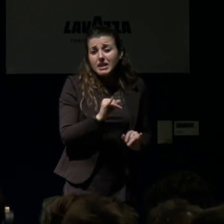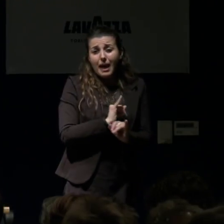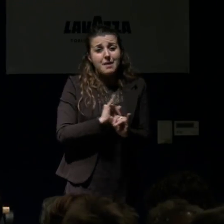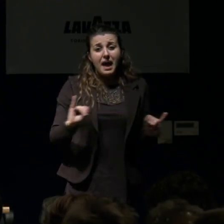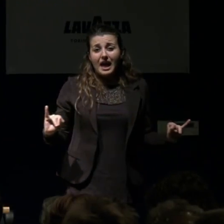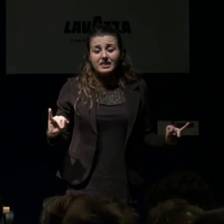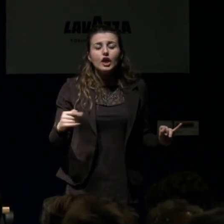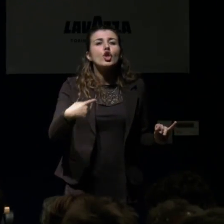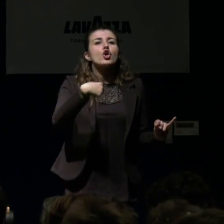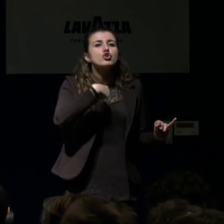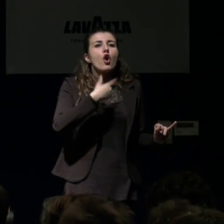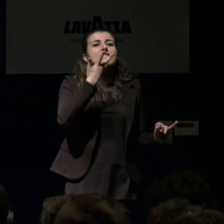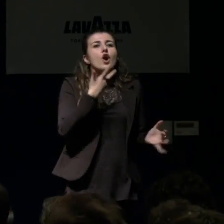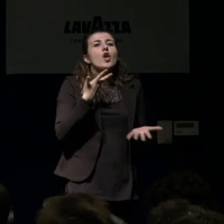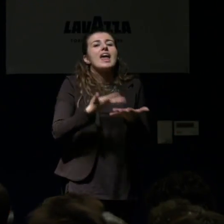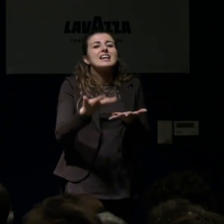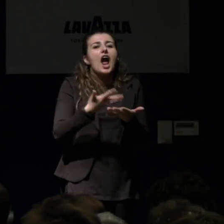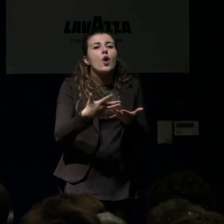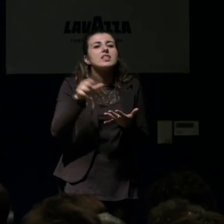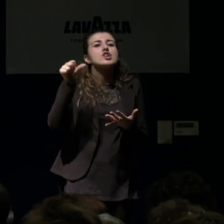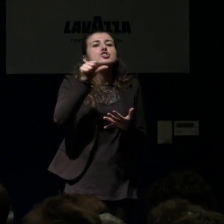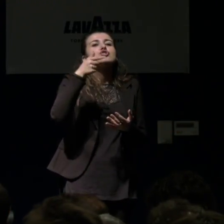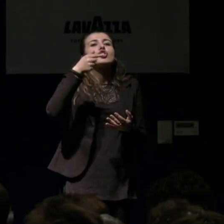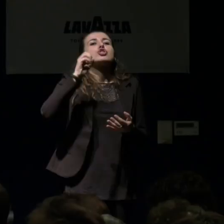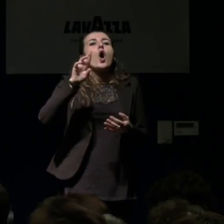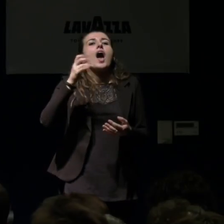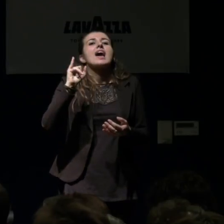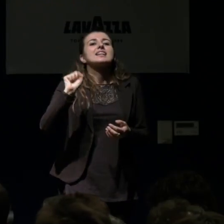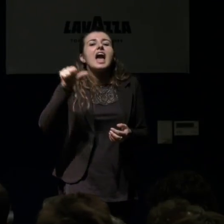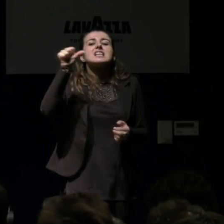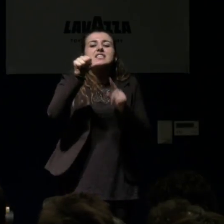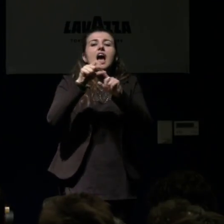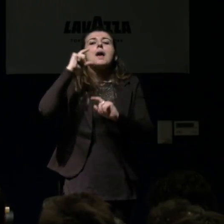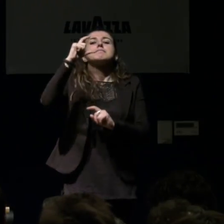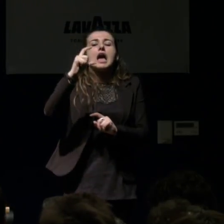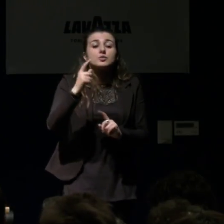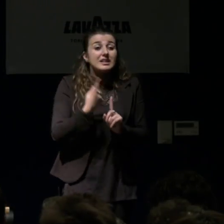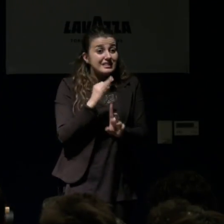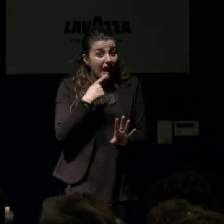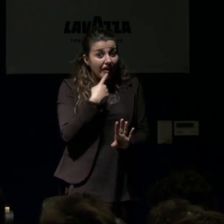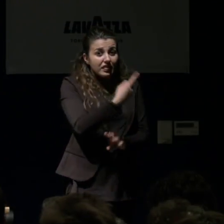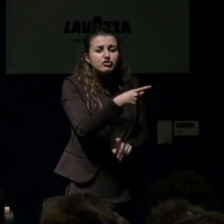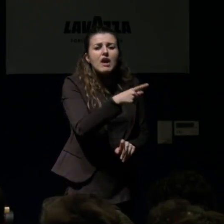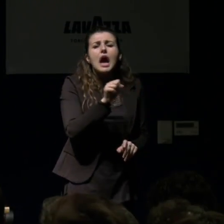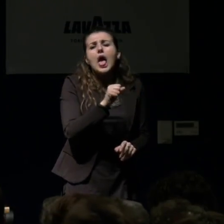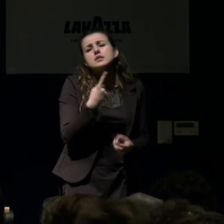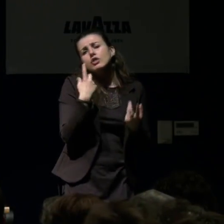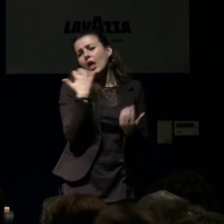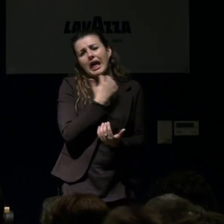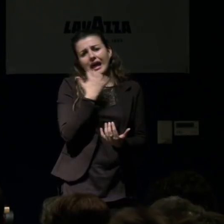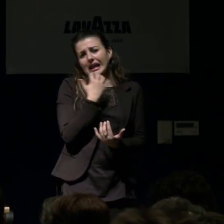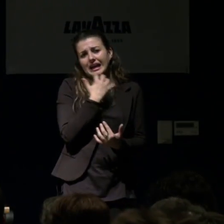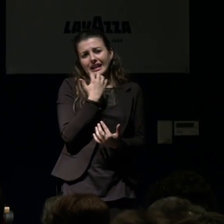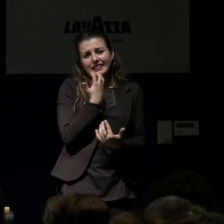io voglio raccontare la storia con la s maiuscola se glielo dice vi è alessandro rideva e